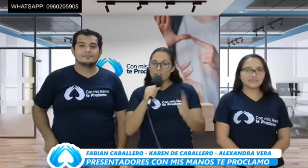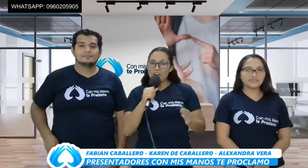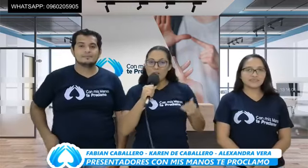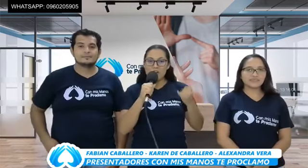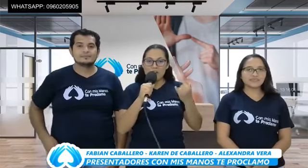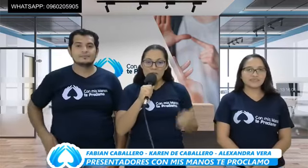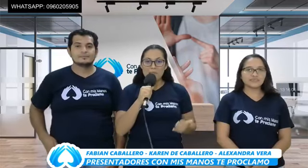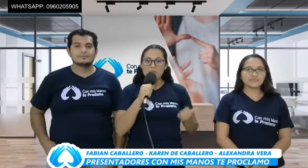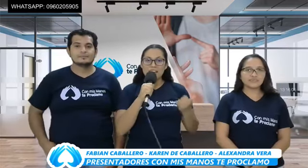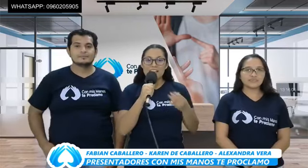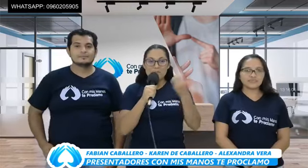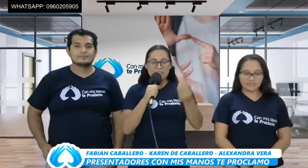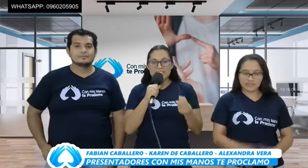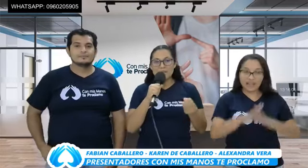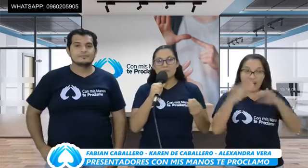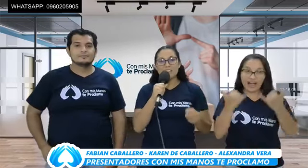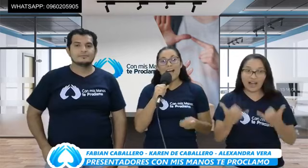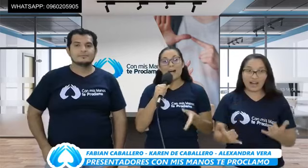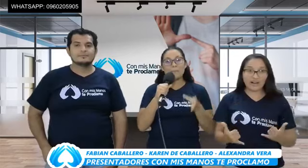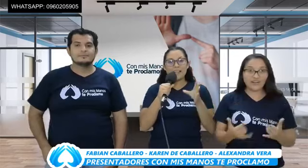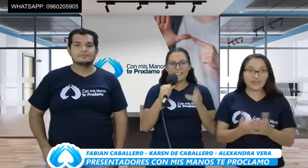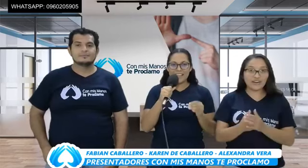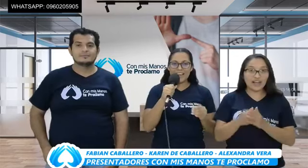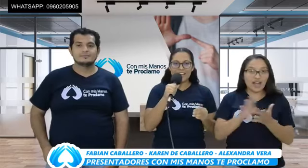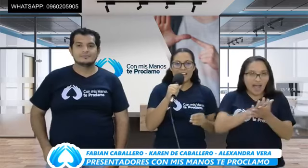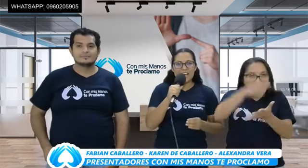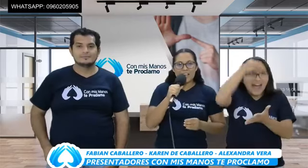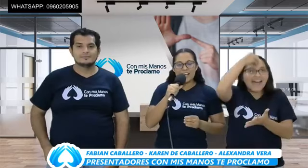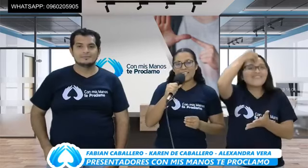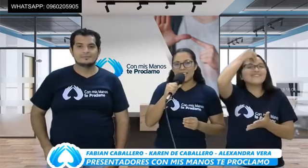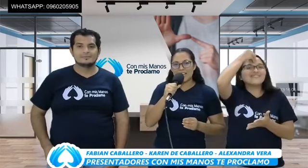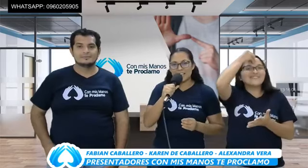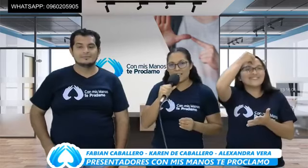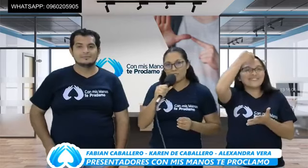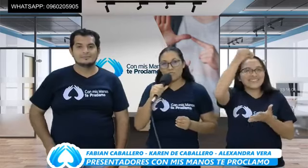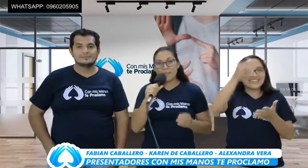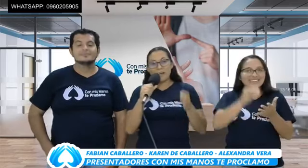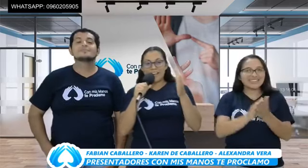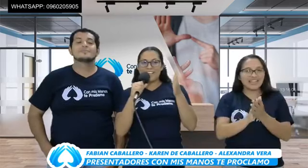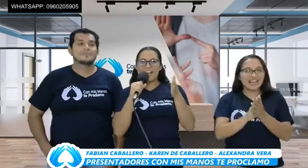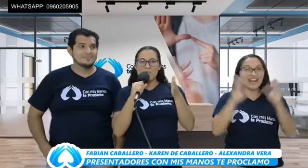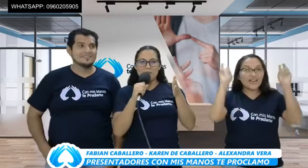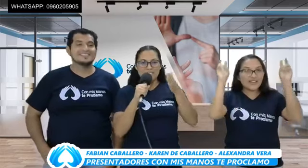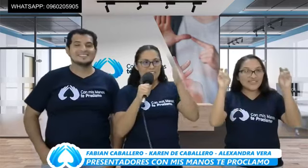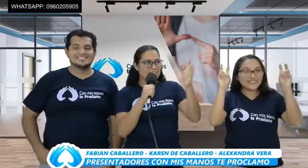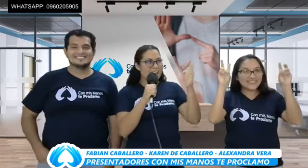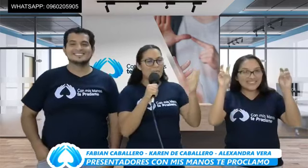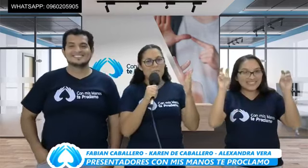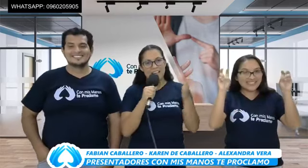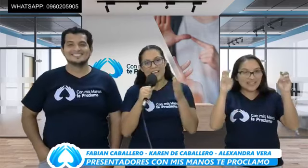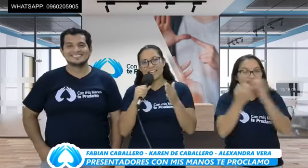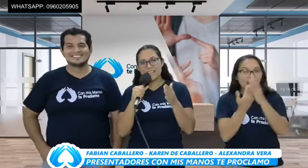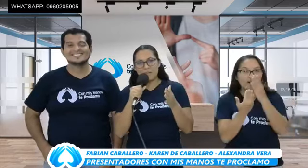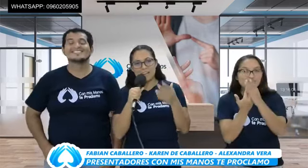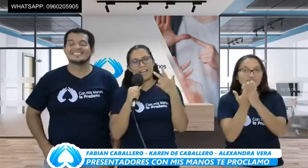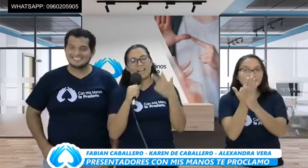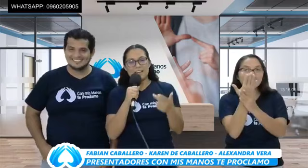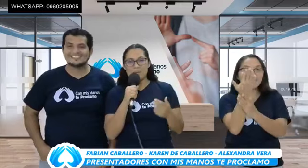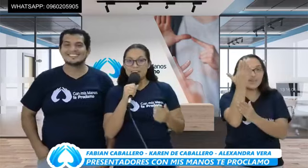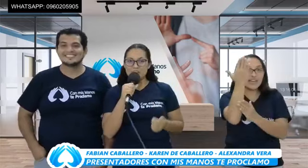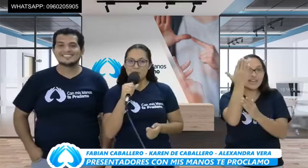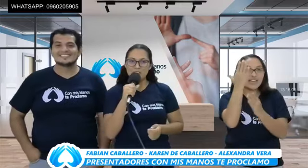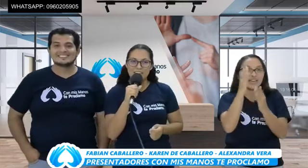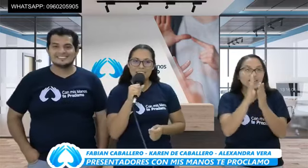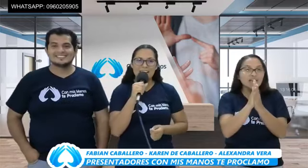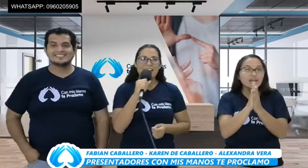Para nuestro Dios, bueno, ahora vamos a, ¿qué vamos a hacer? Vamos a aprender de un tema que ya pues ya llega hasta